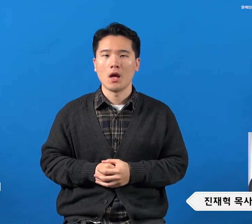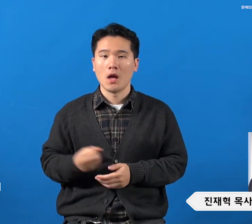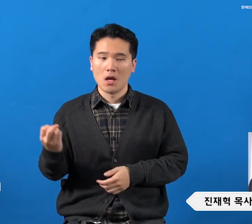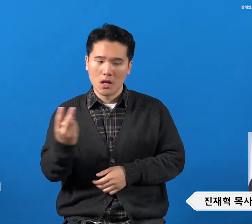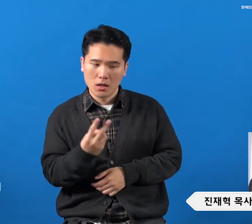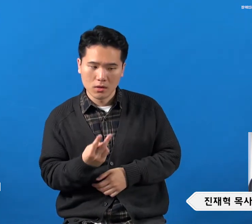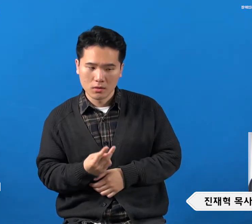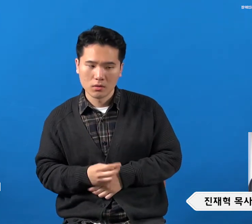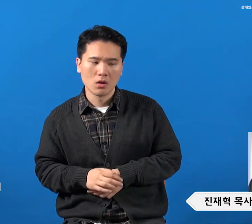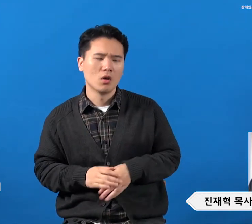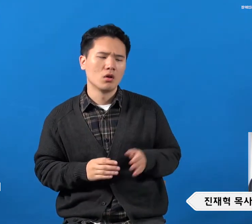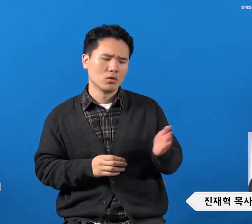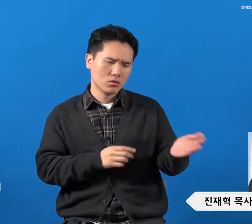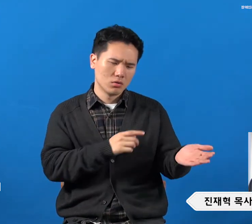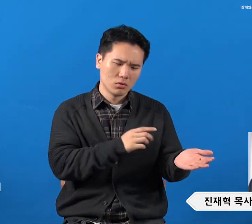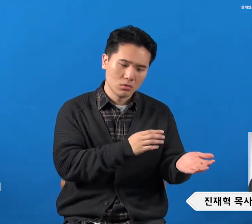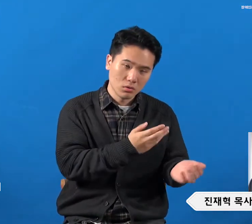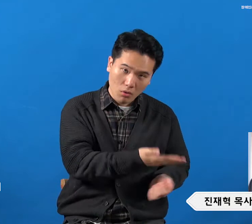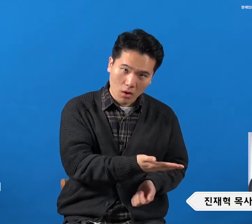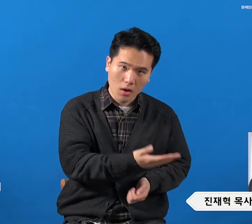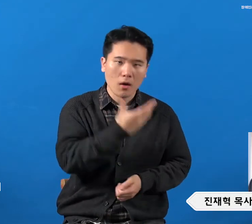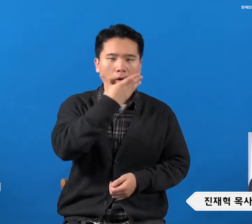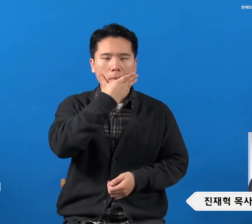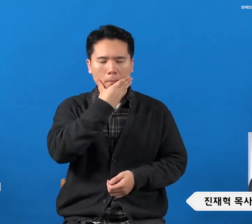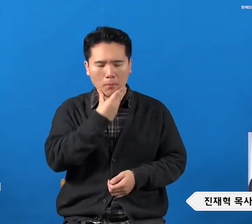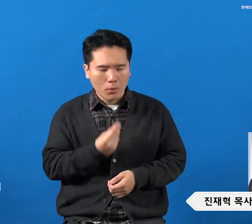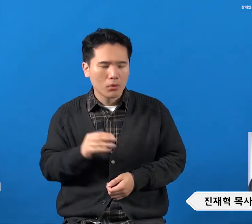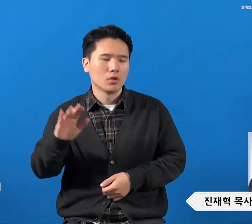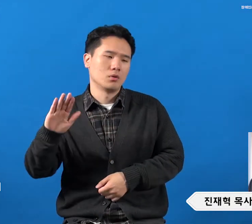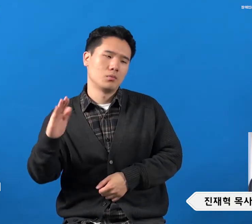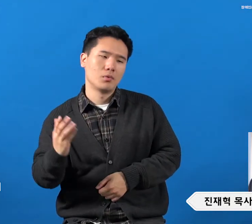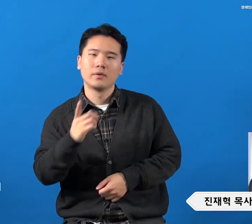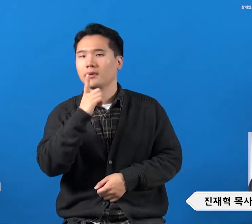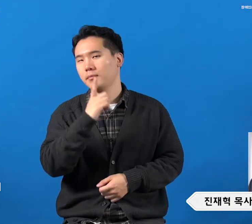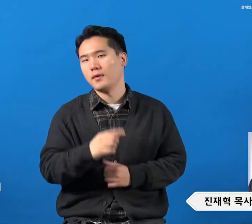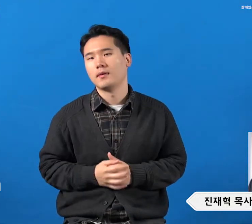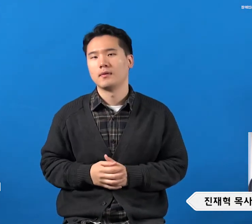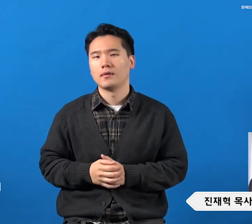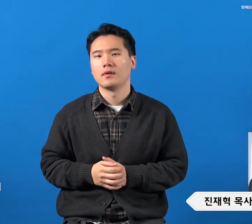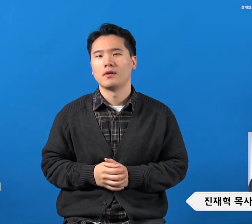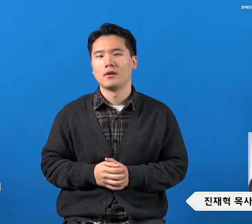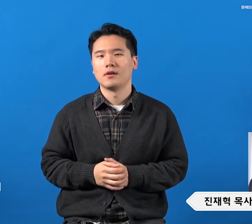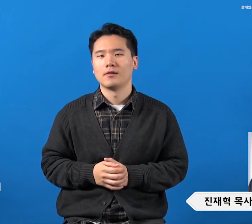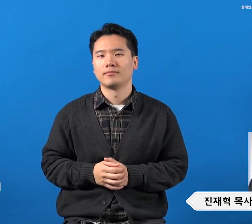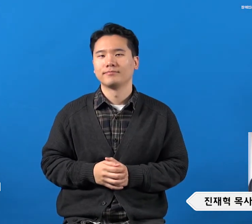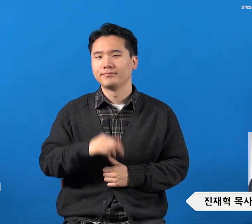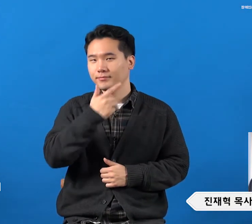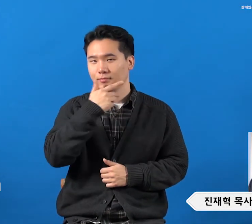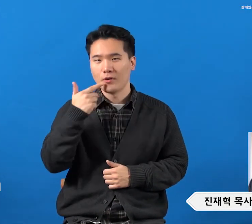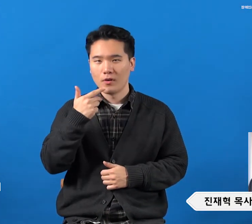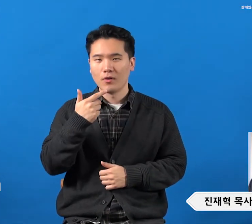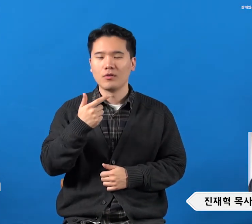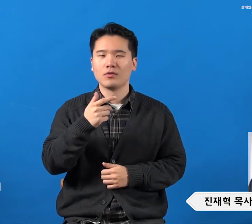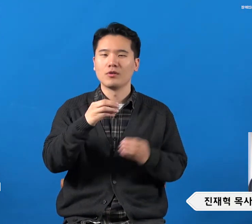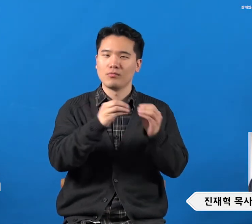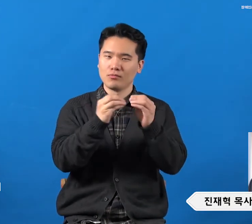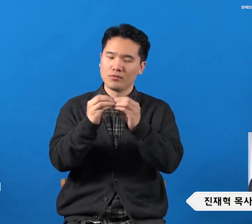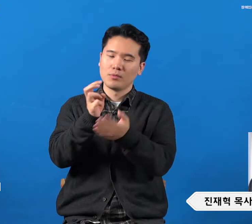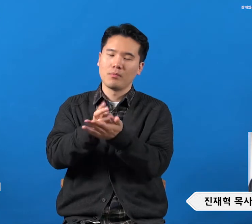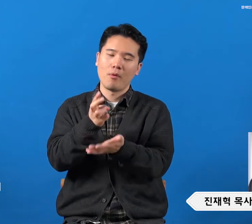you shall be a blessing. 자, 영어 문법을 좀 공부해